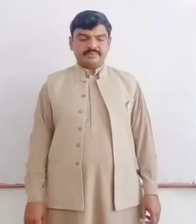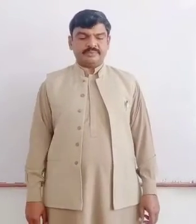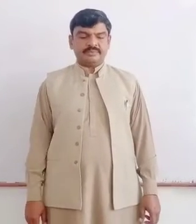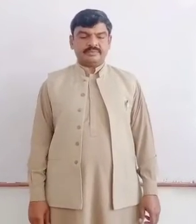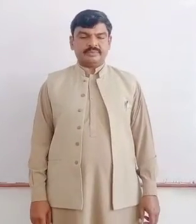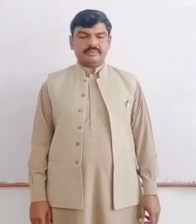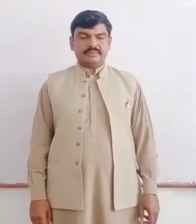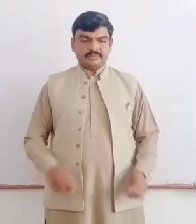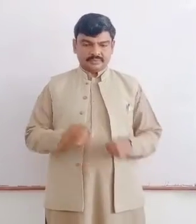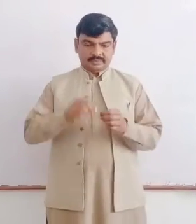सुई गैस,